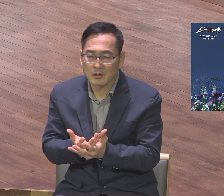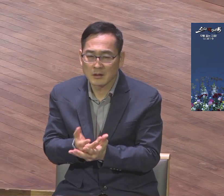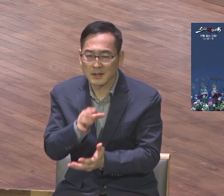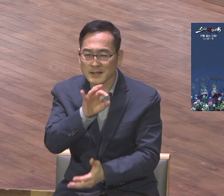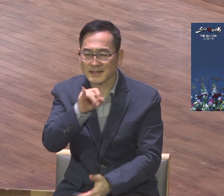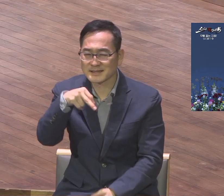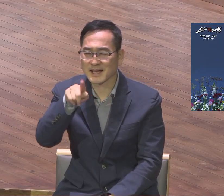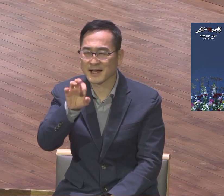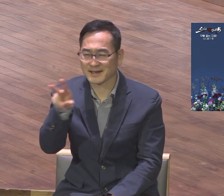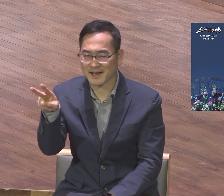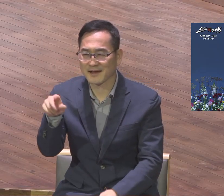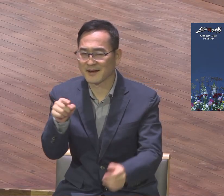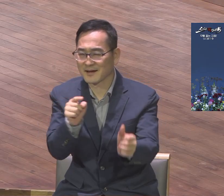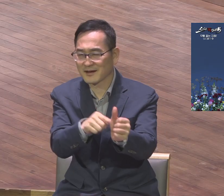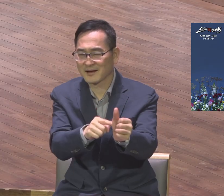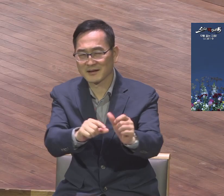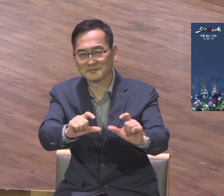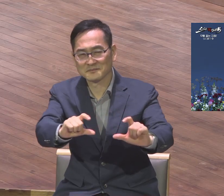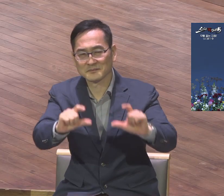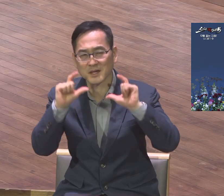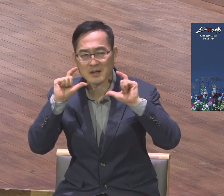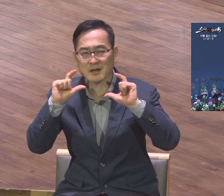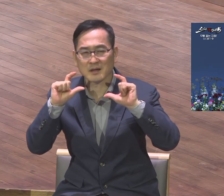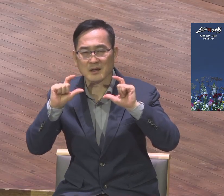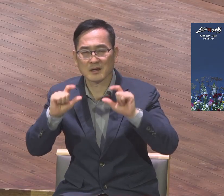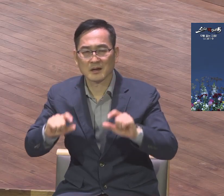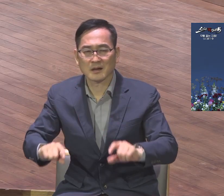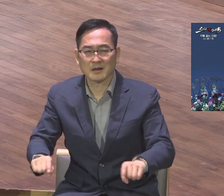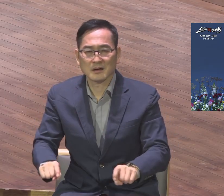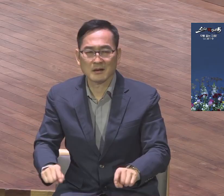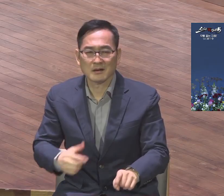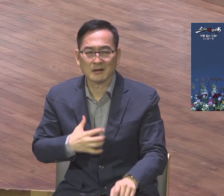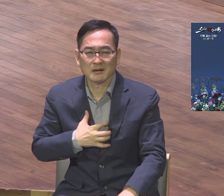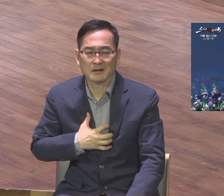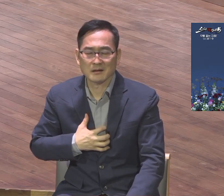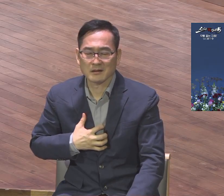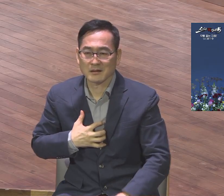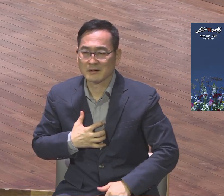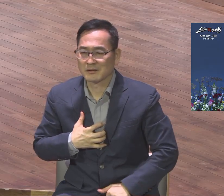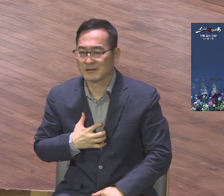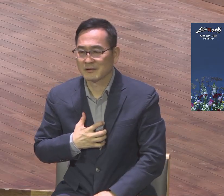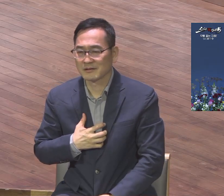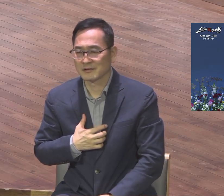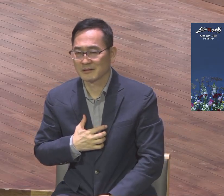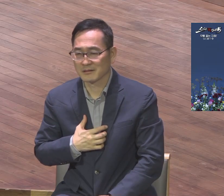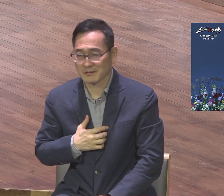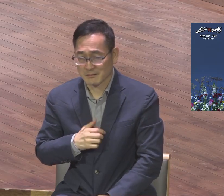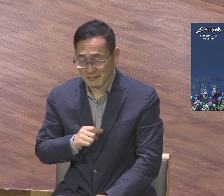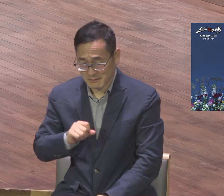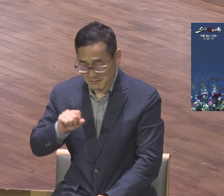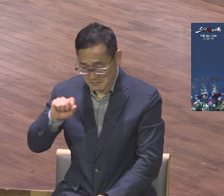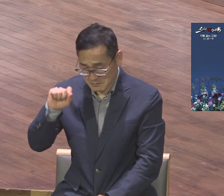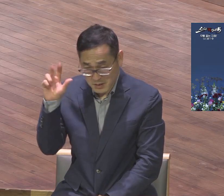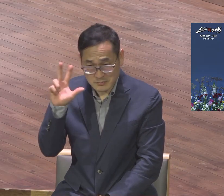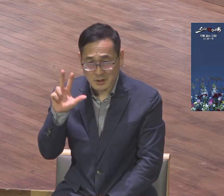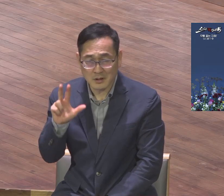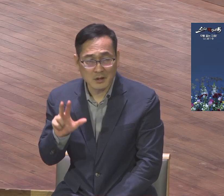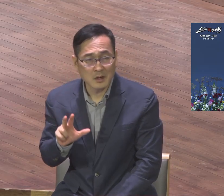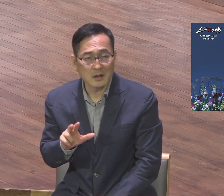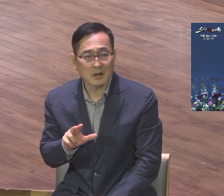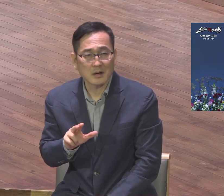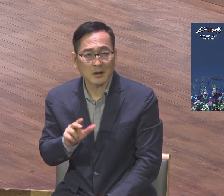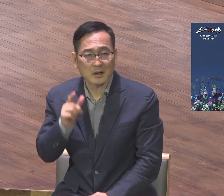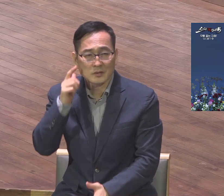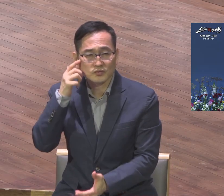통해서 듣게 됩니다. 자, 오늘 본문에는 이런 인생의 막다른 위기 가운데 처했던 이